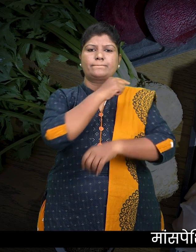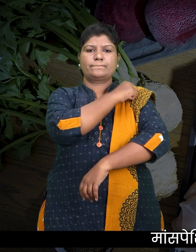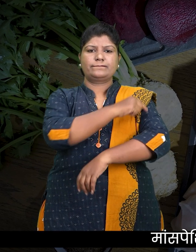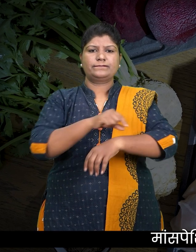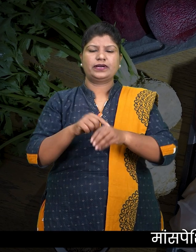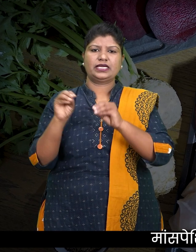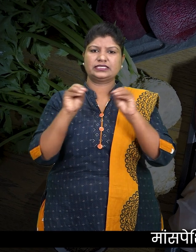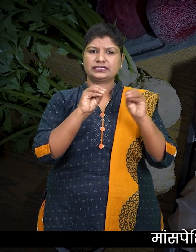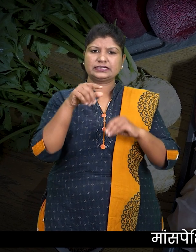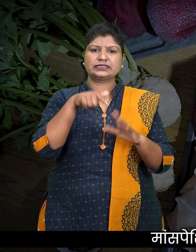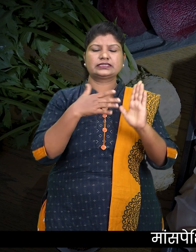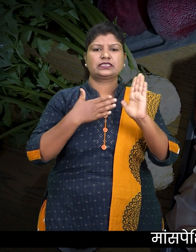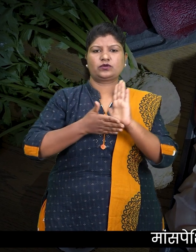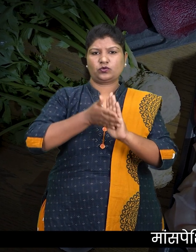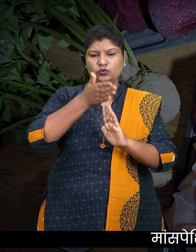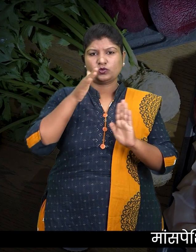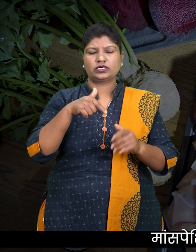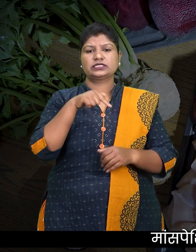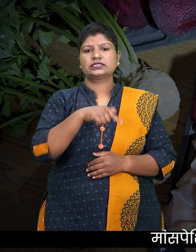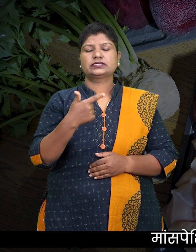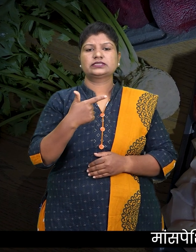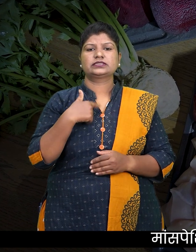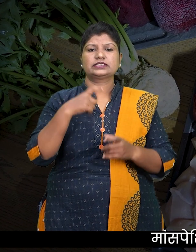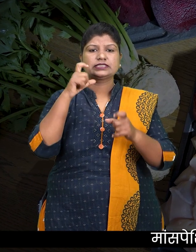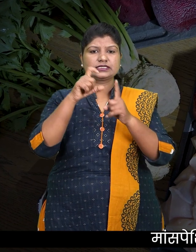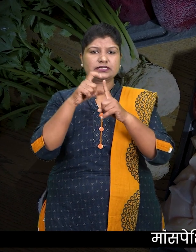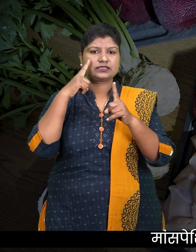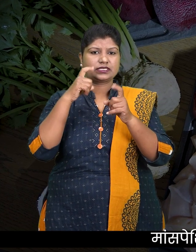मांसपेशियों की गति से पदार्थों की गति होती है।